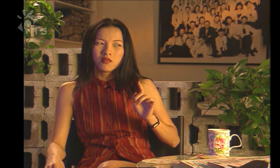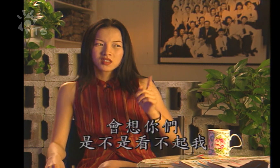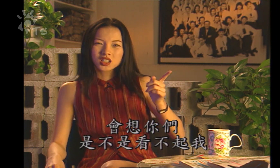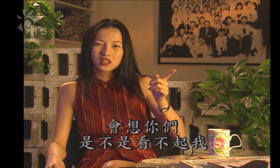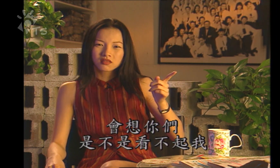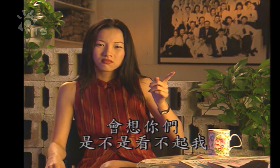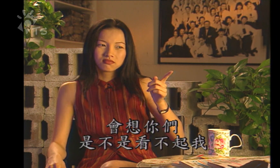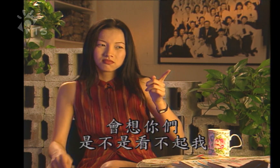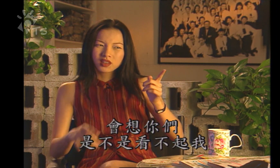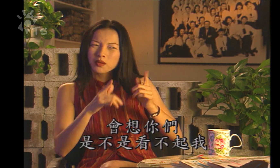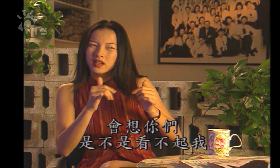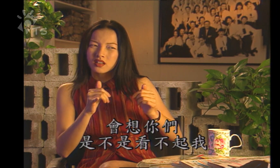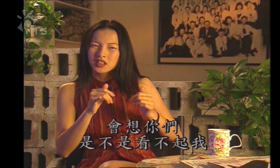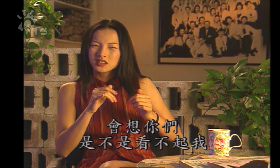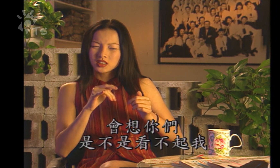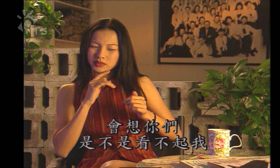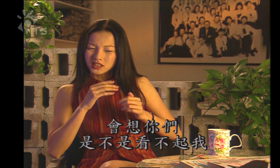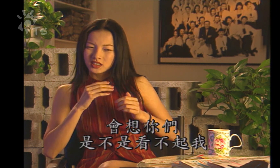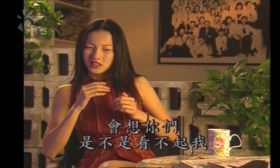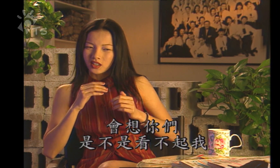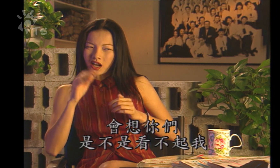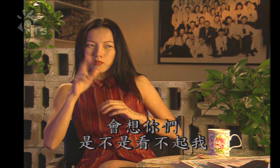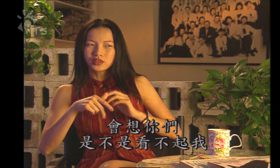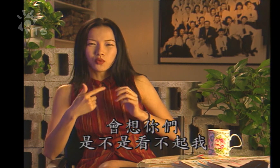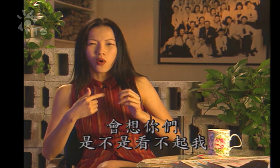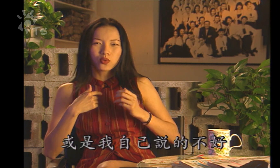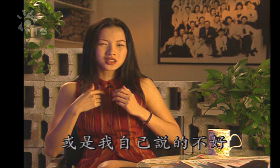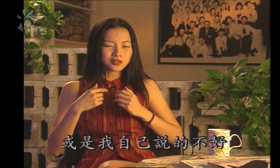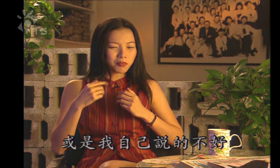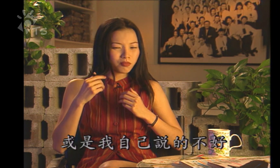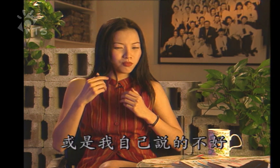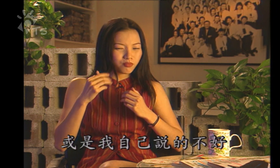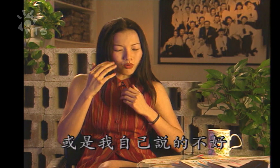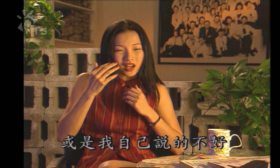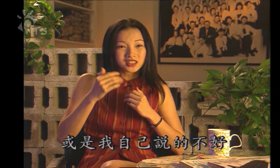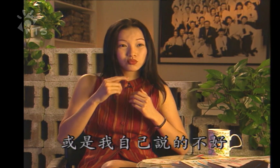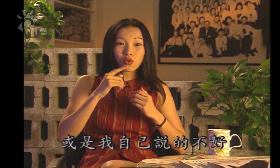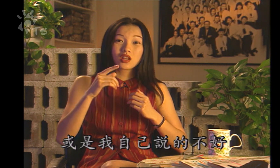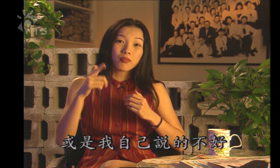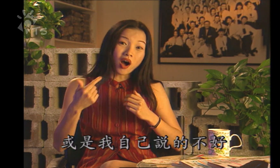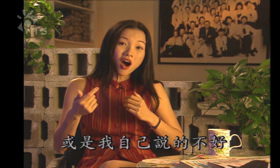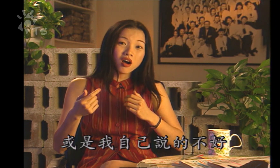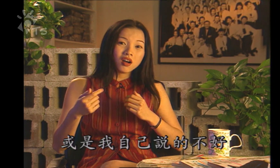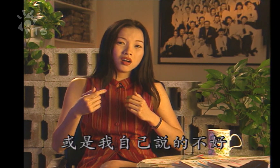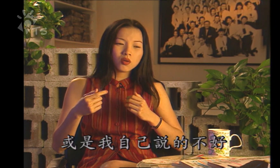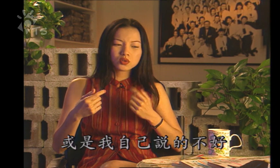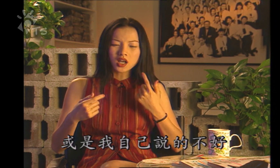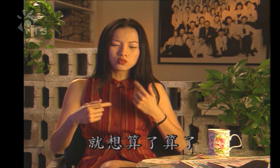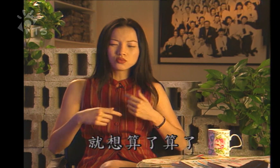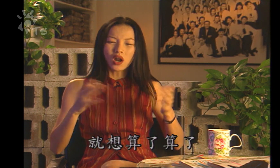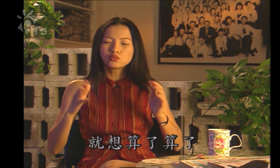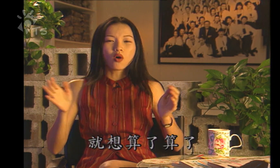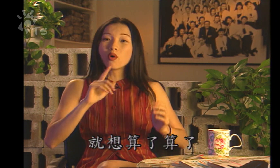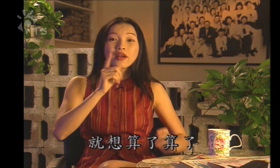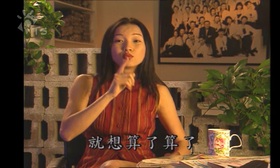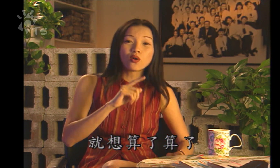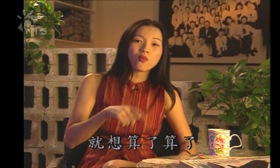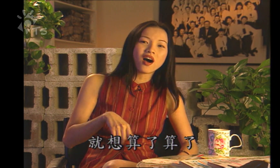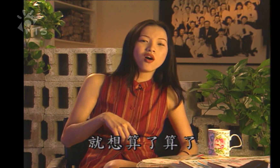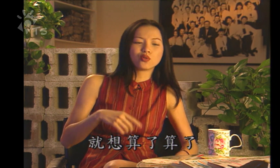想你们是不是看不起我，或是我自己说的不好，就想算了算了，